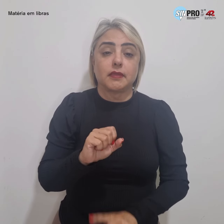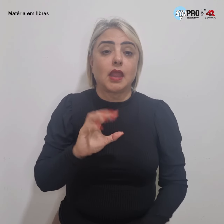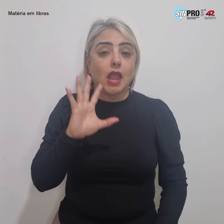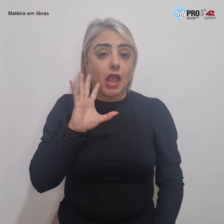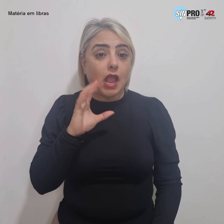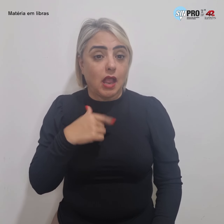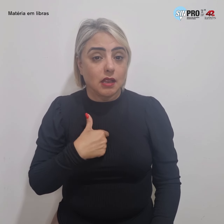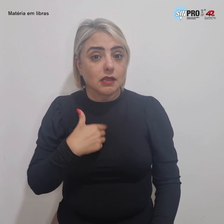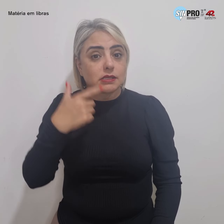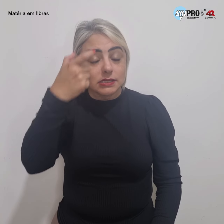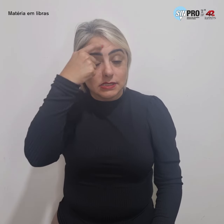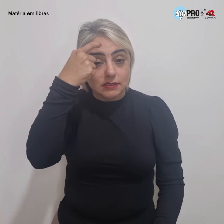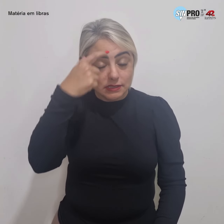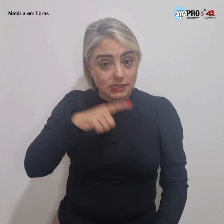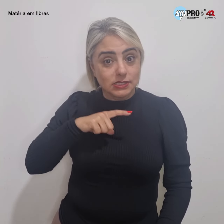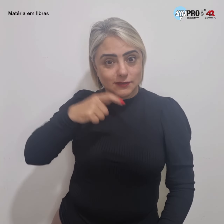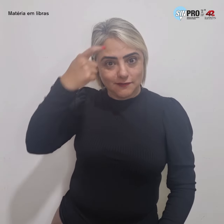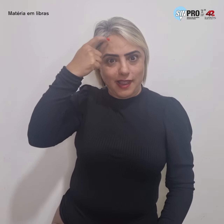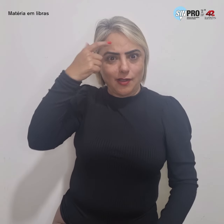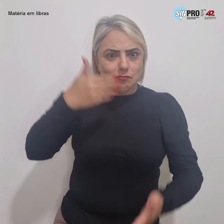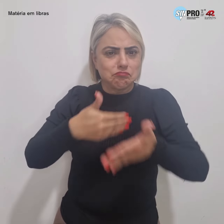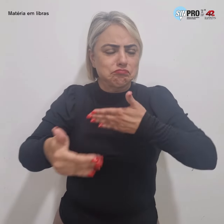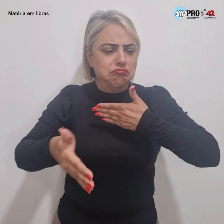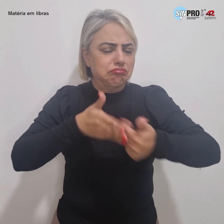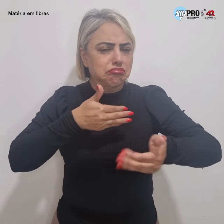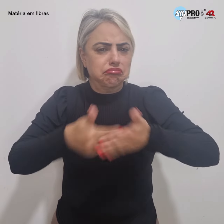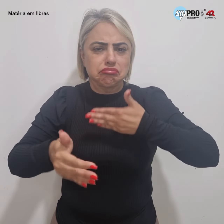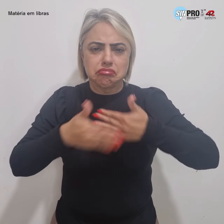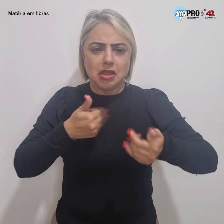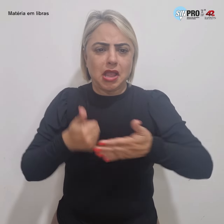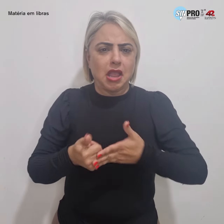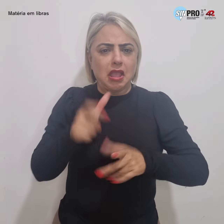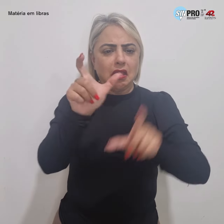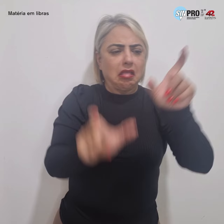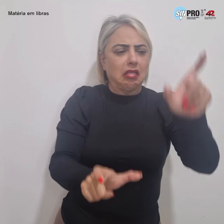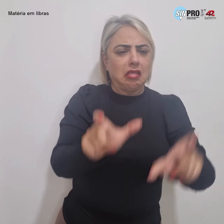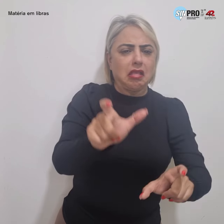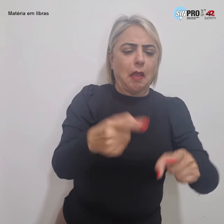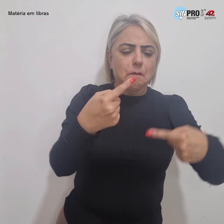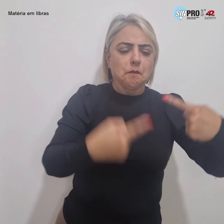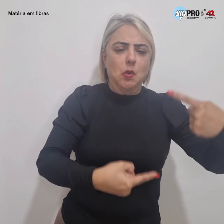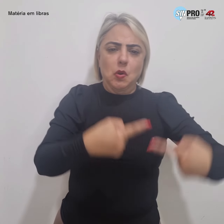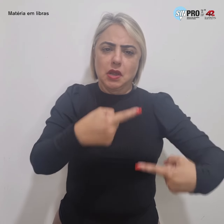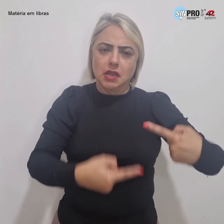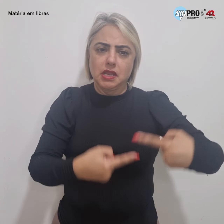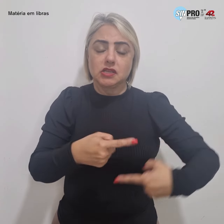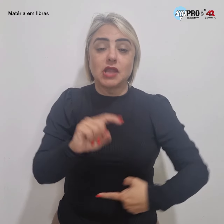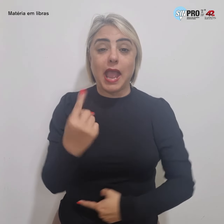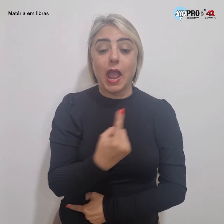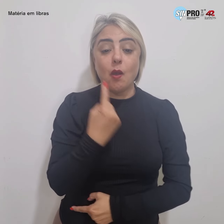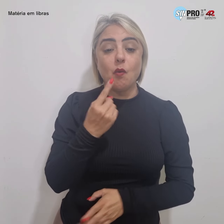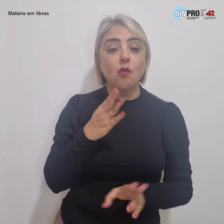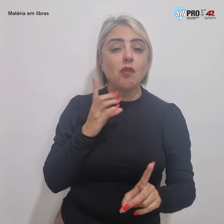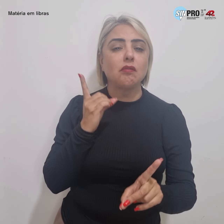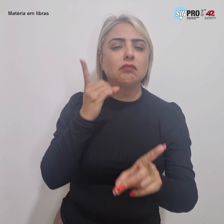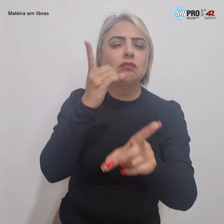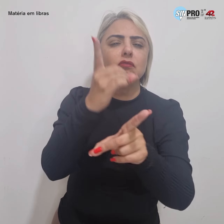essa consciência, independente do espectro político, a única direção plausível